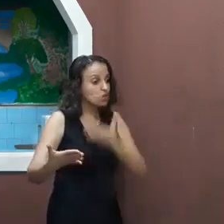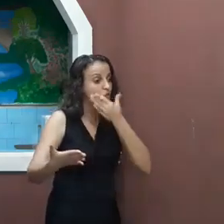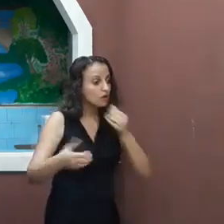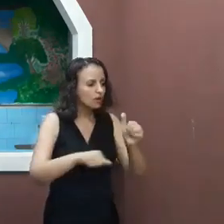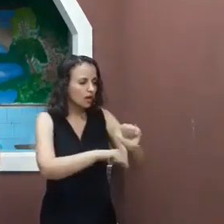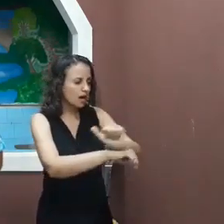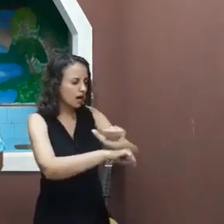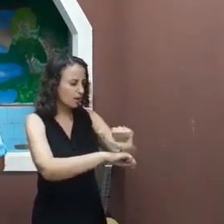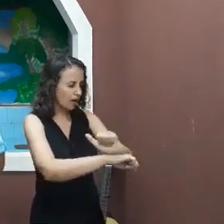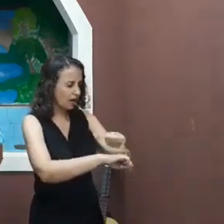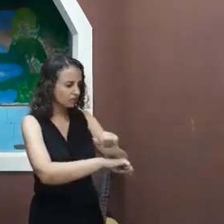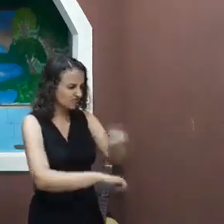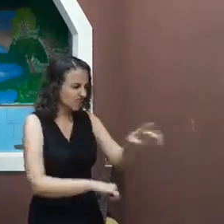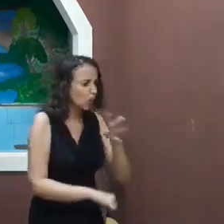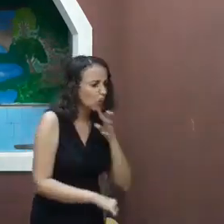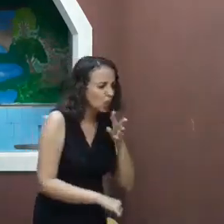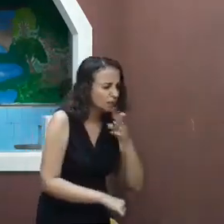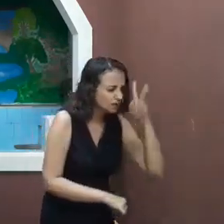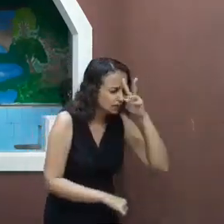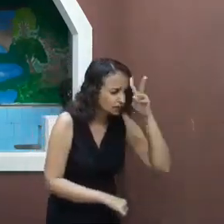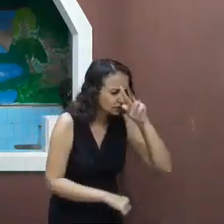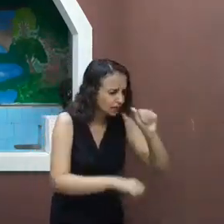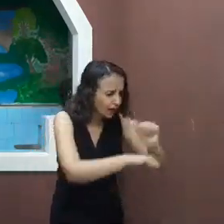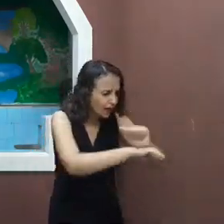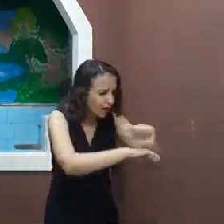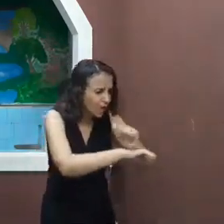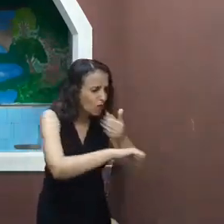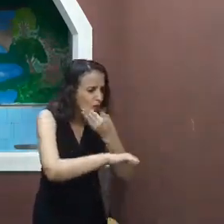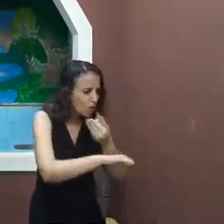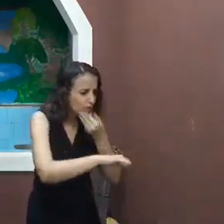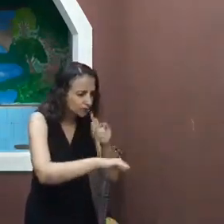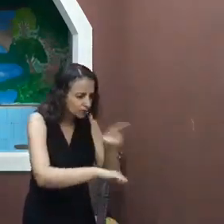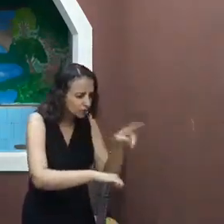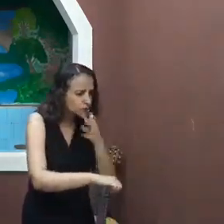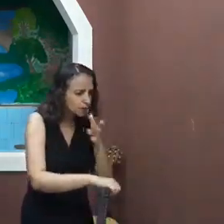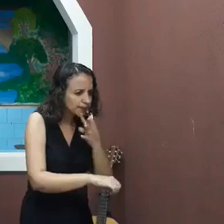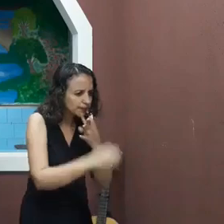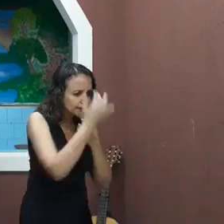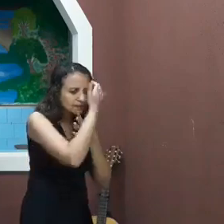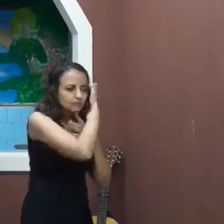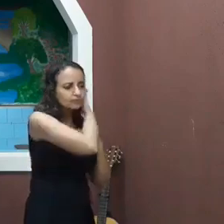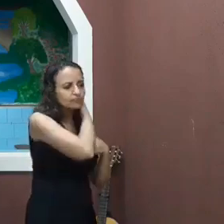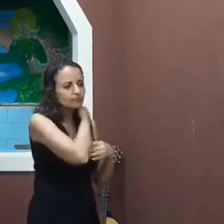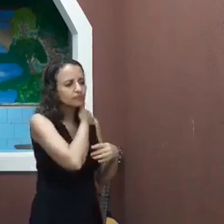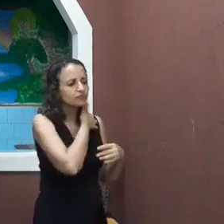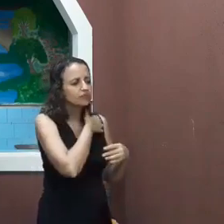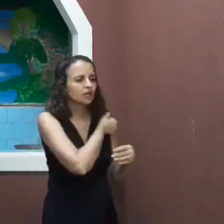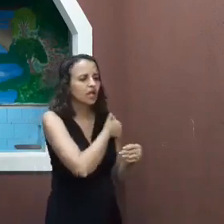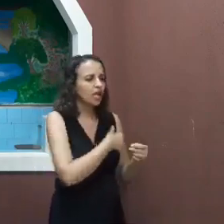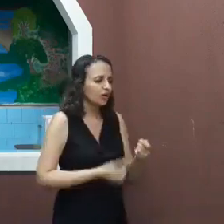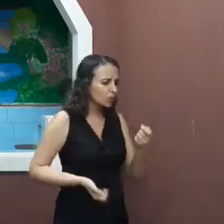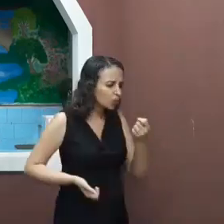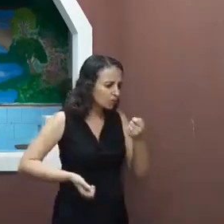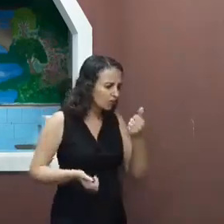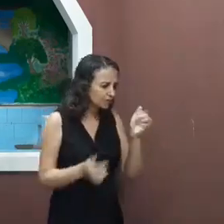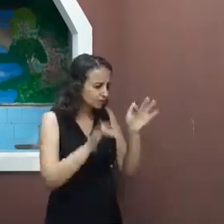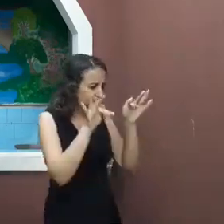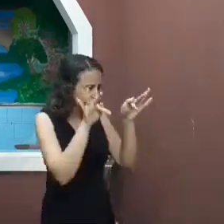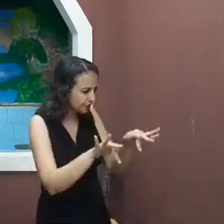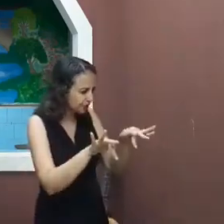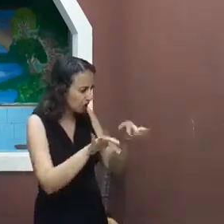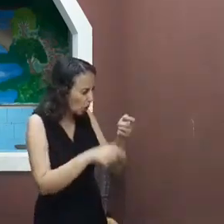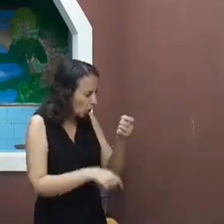Vamos recordar a história de Abraão. Abraão, quando estava ali já no final da